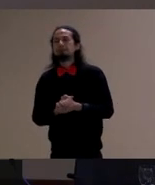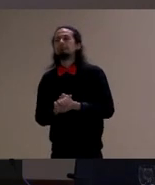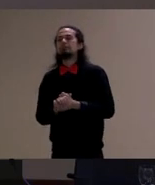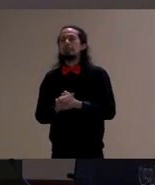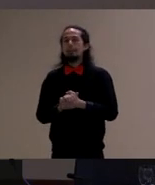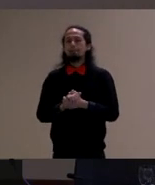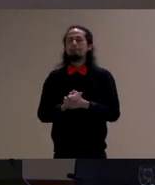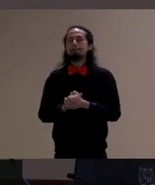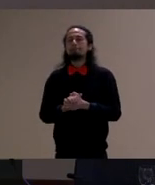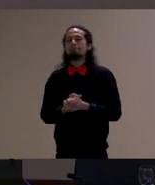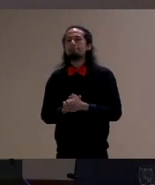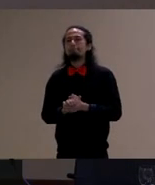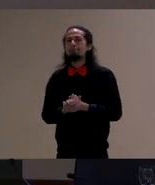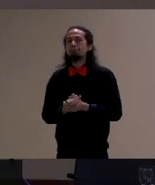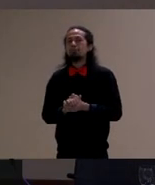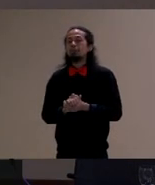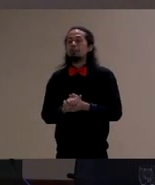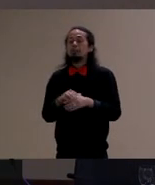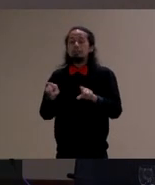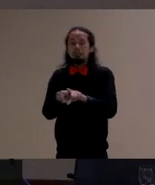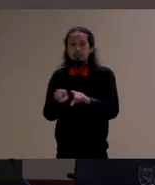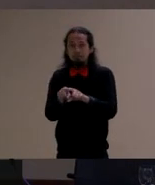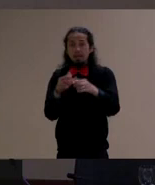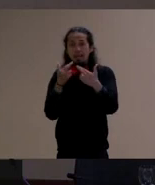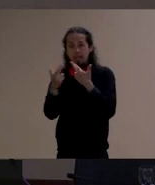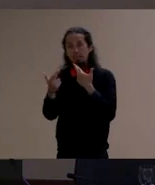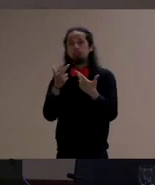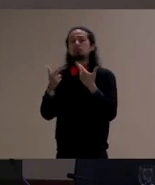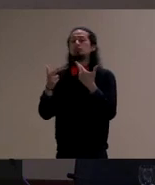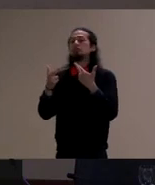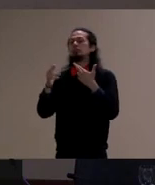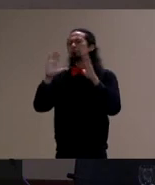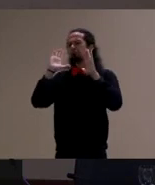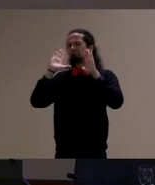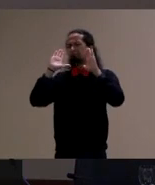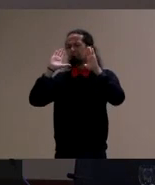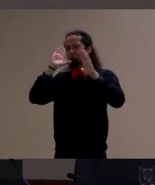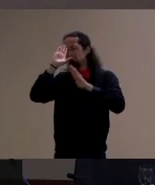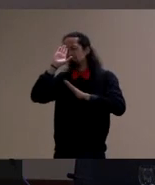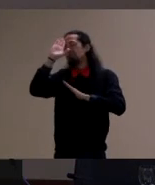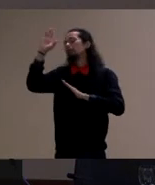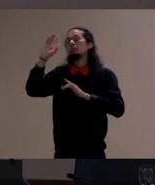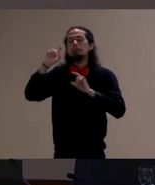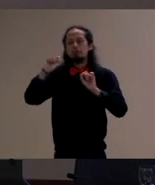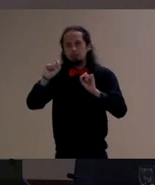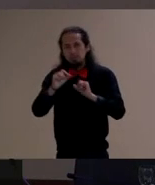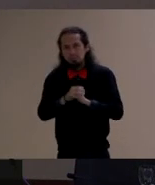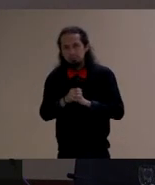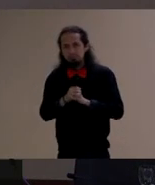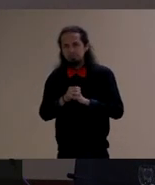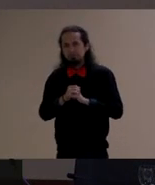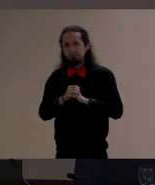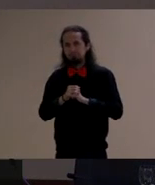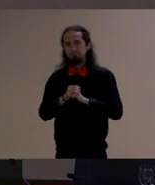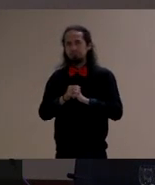com relação né especificamente né É É